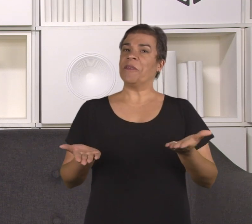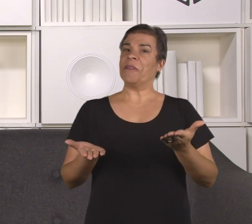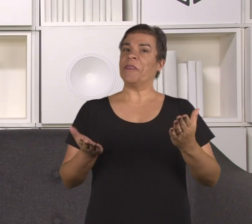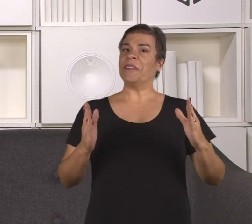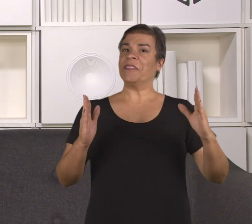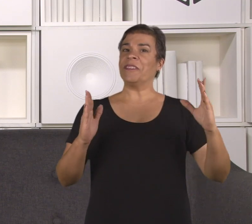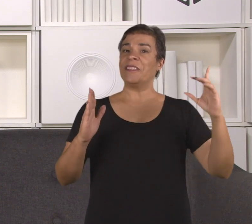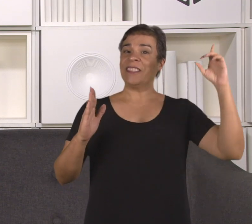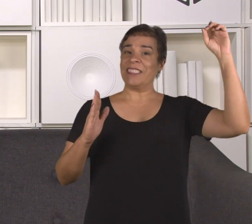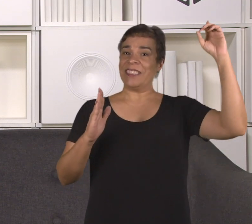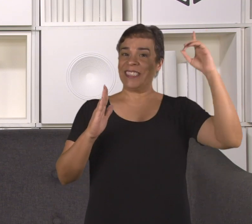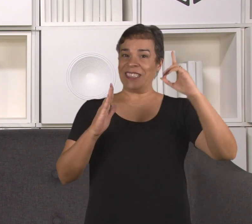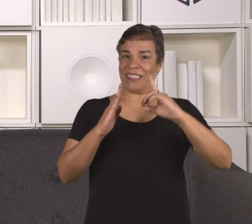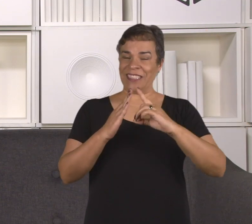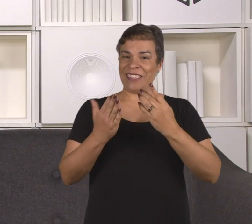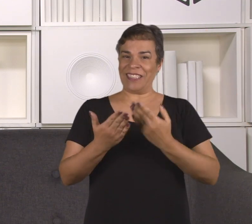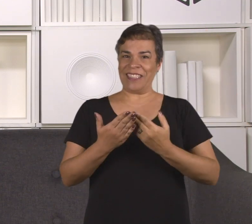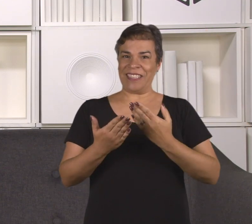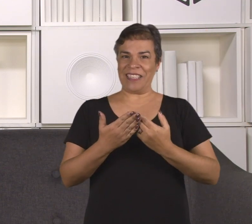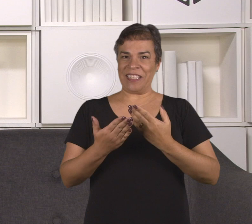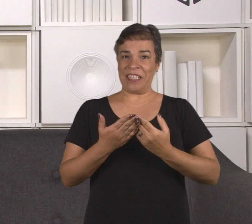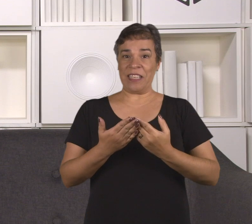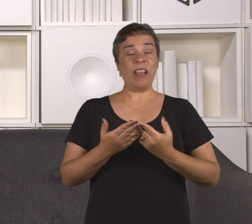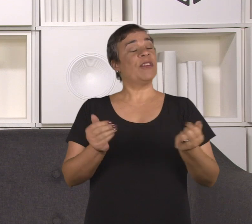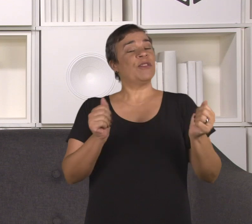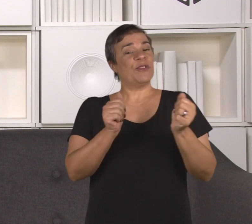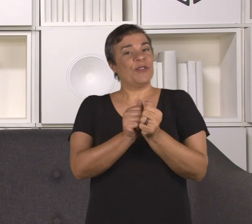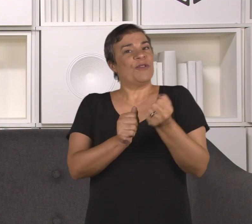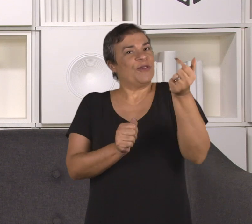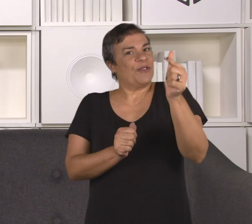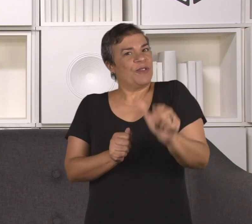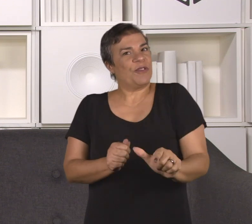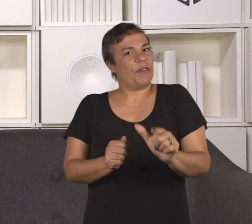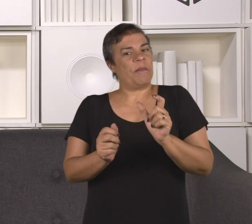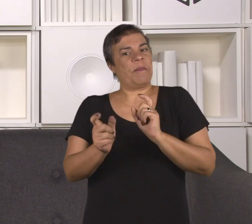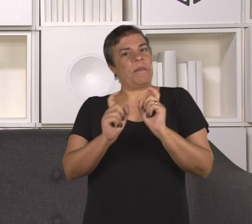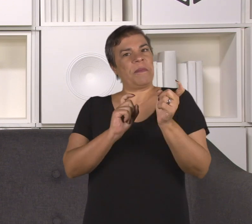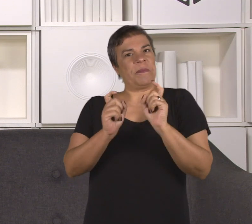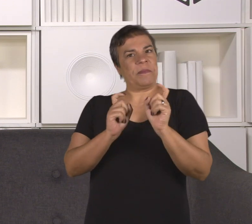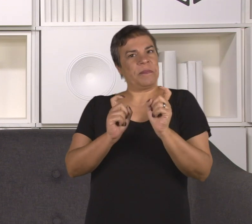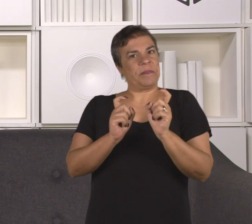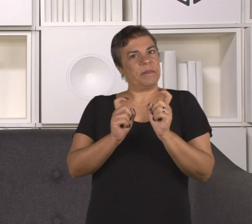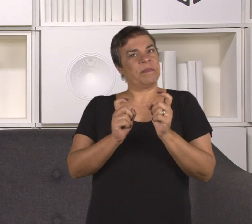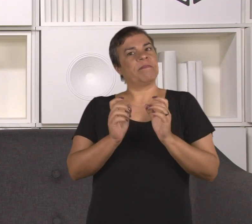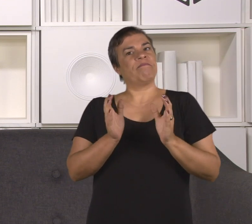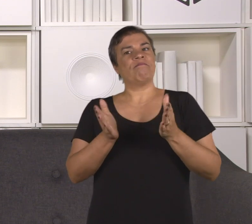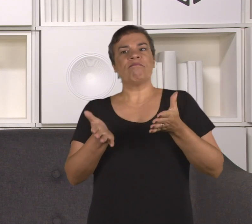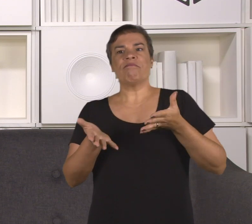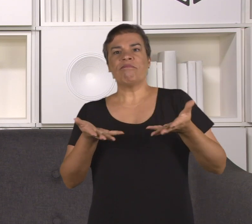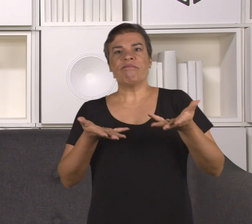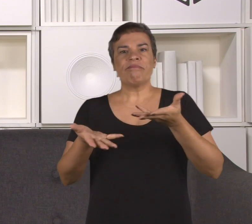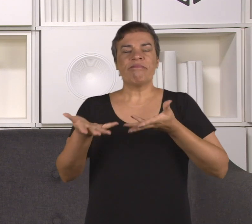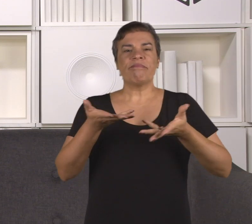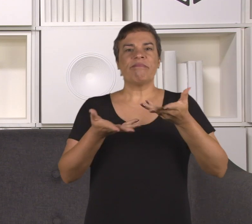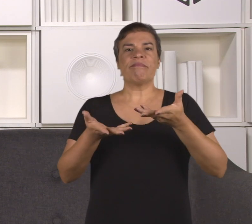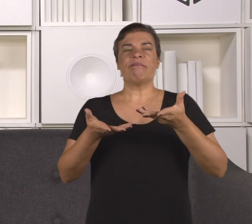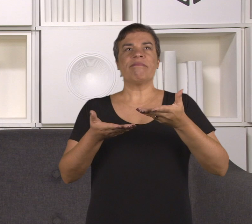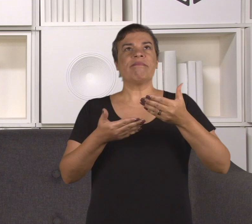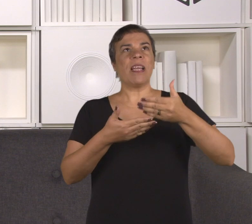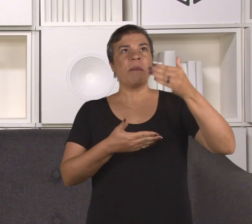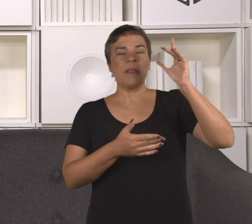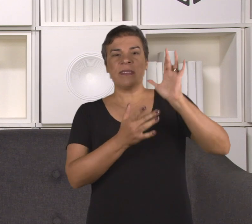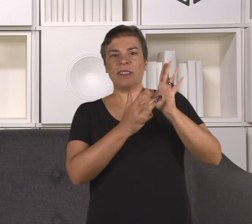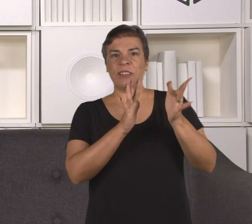Estamos juntos mais uma vez, nossa roda de conversa, na presença de Jesus, ao redor